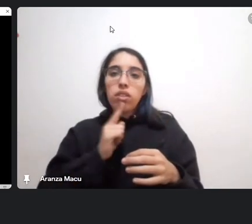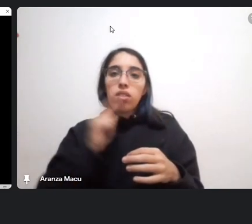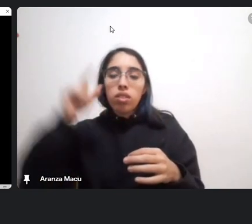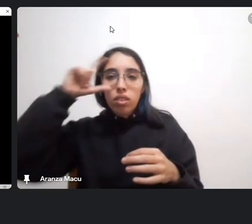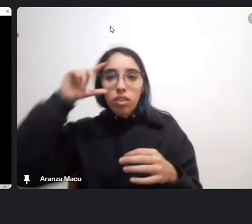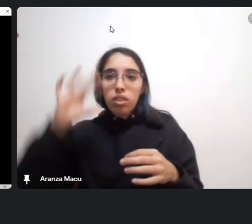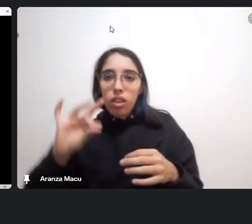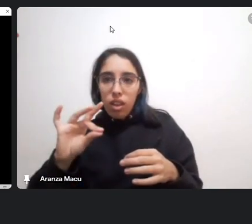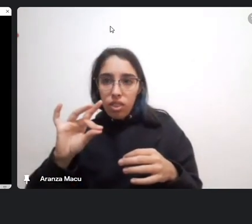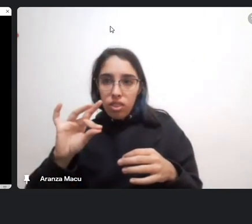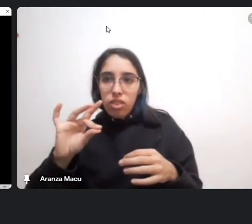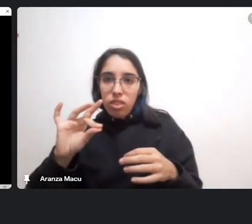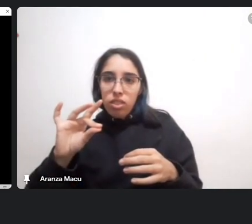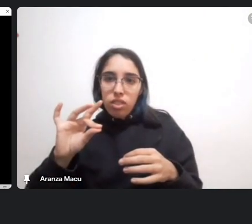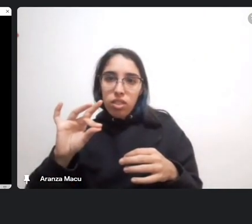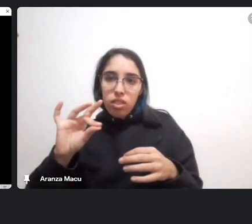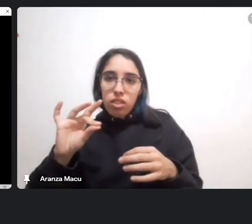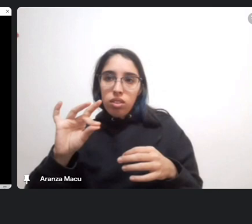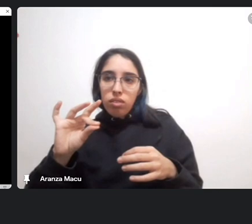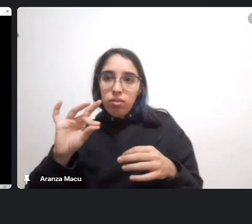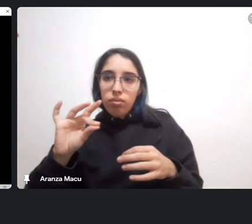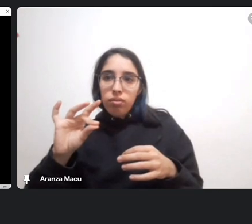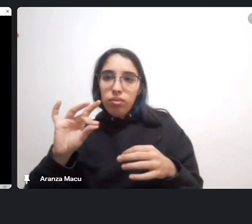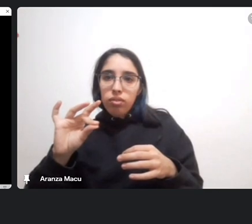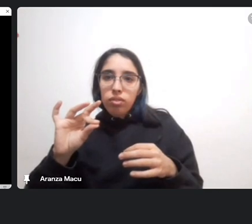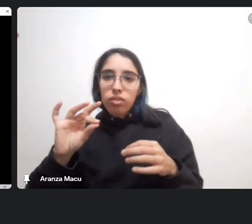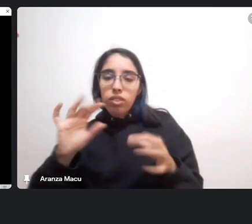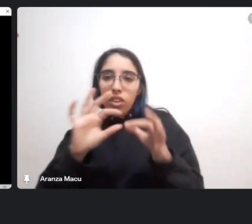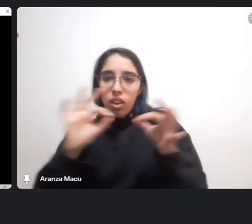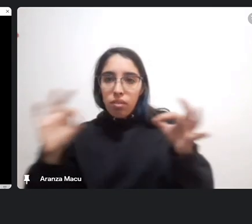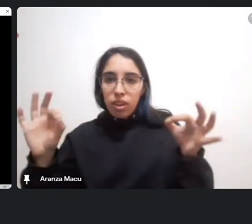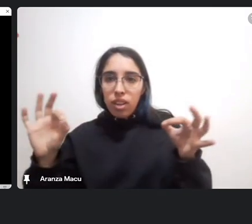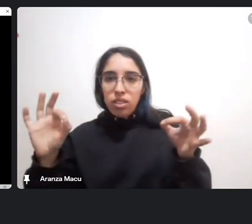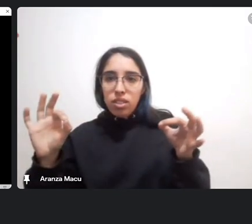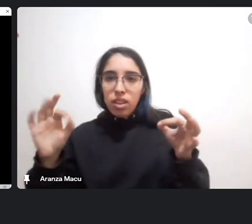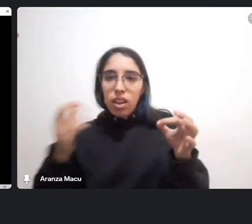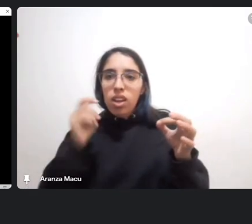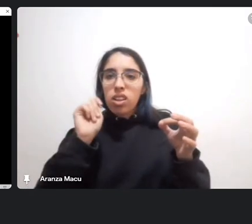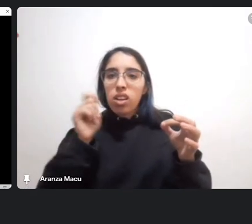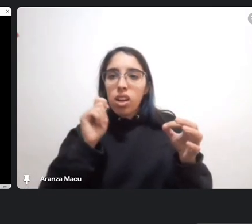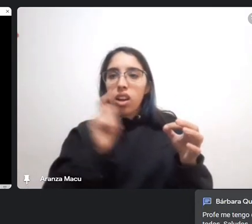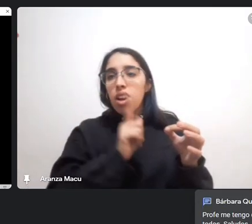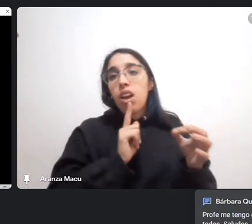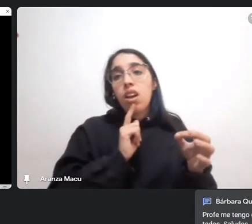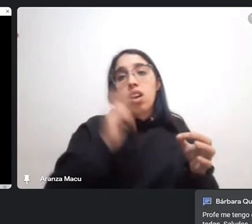hizo. Si yo hubiese tenido que los docentes o capacitadores